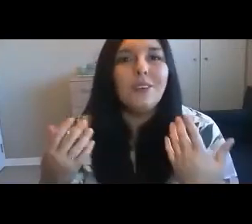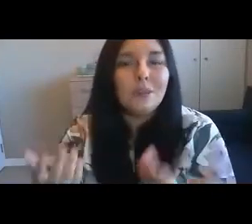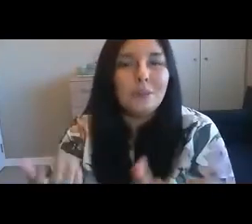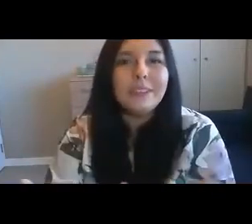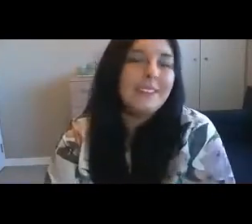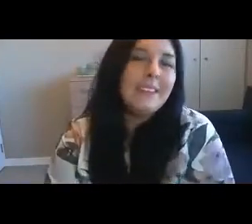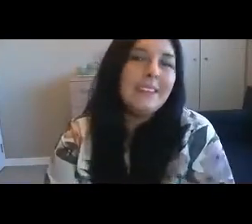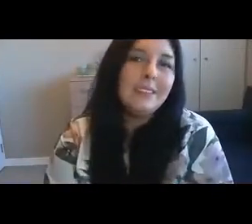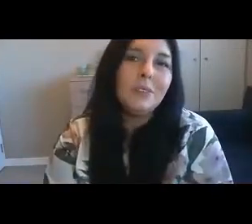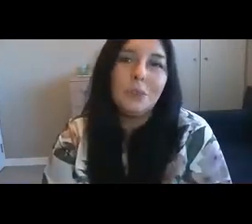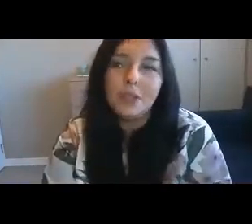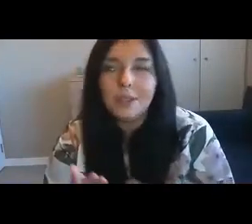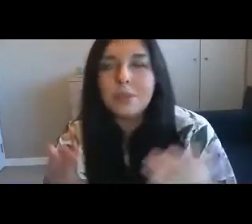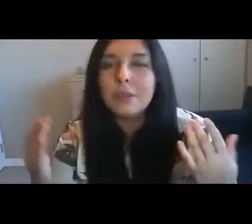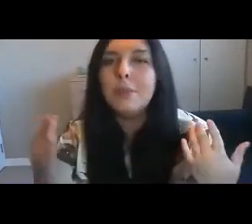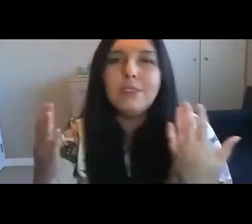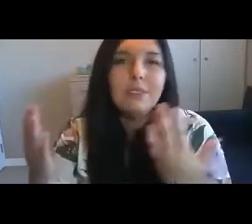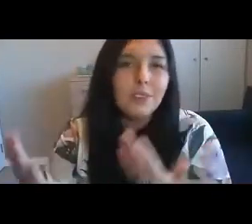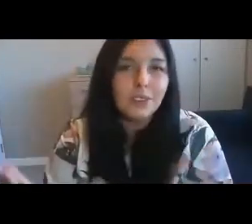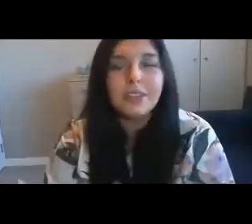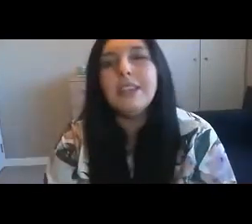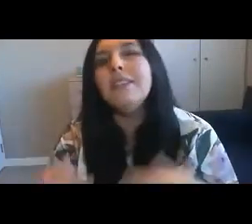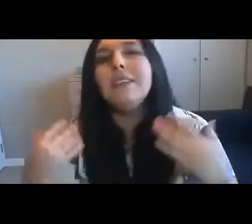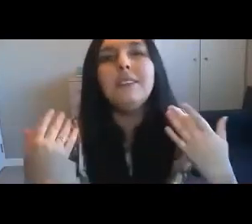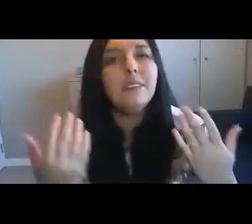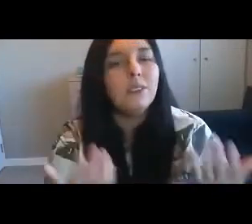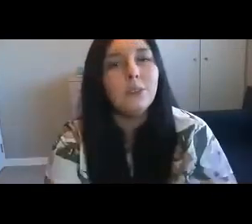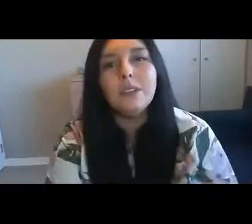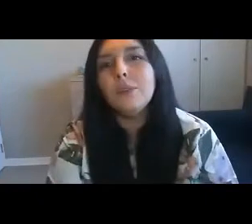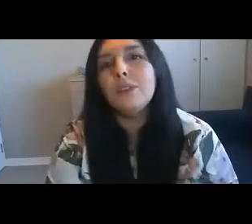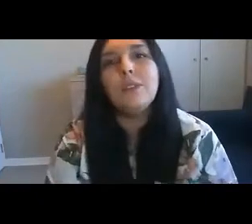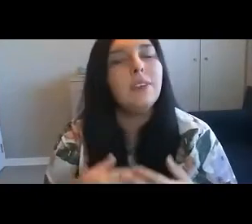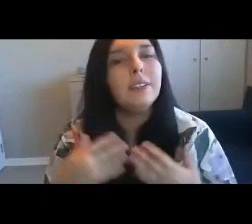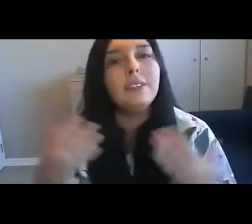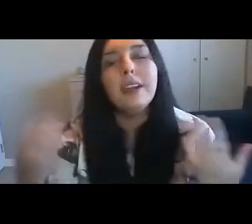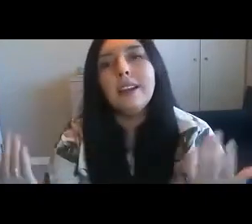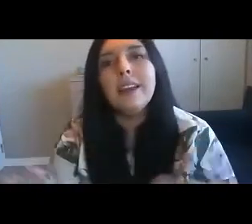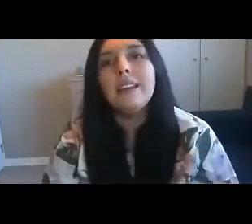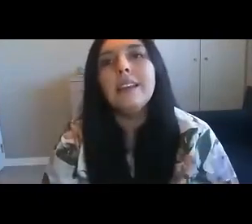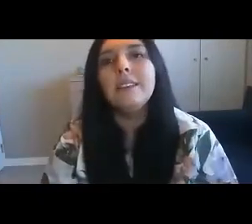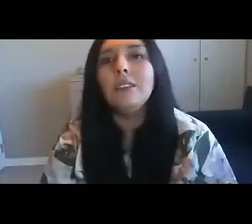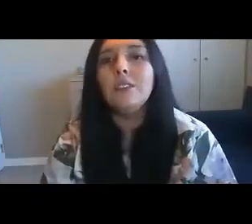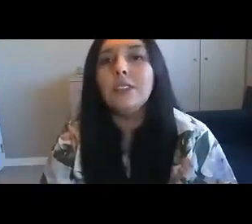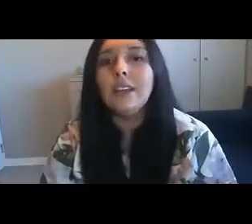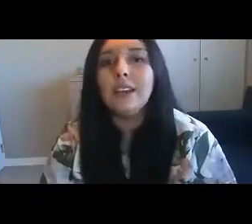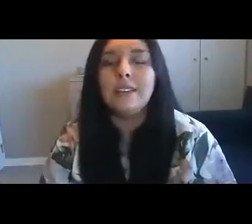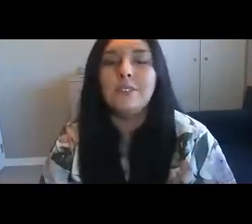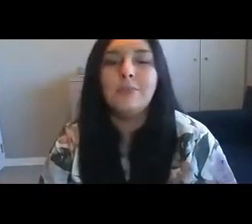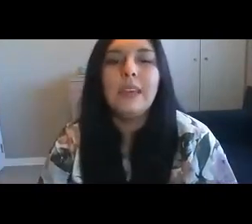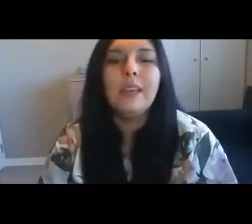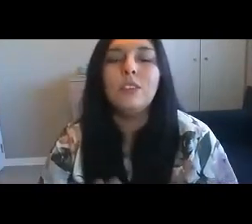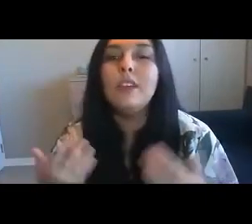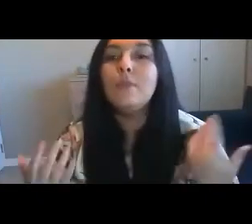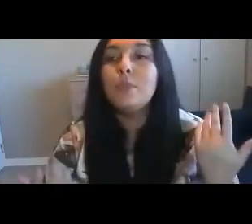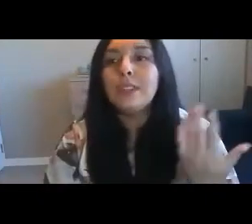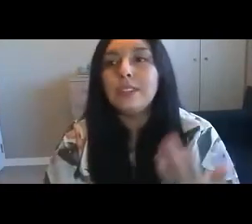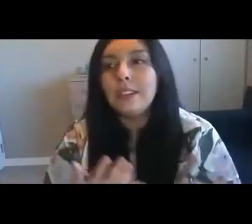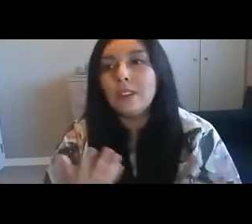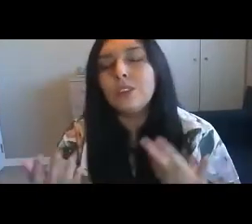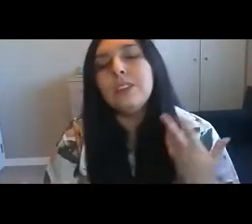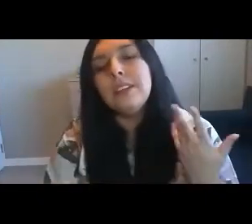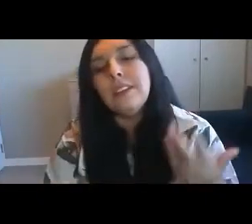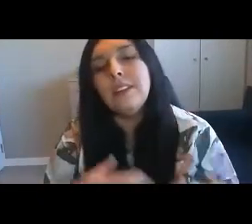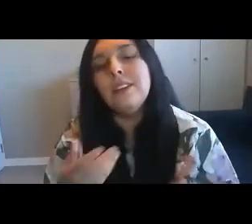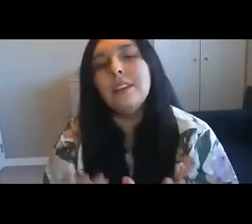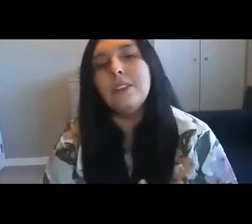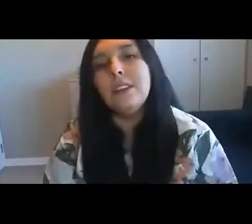que obviamente sigue siendo estudiante, por ejemplo, de psicología, sigue siendo estudiante de educación diferencial, y así en otras áreas. Entonces, es importante que